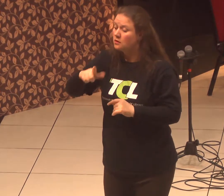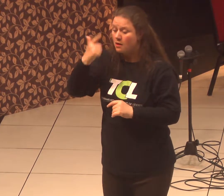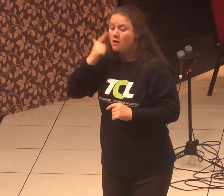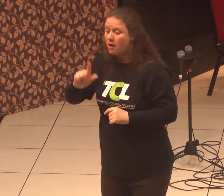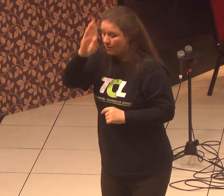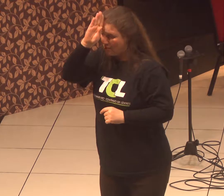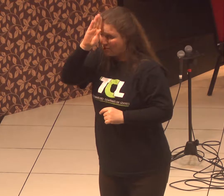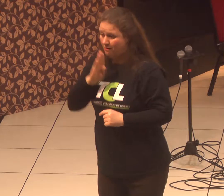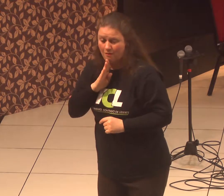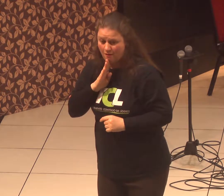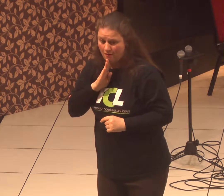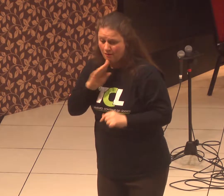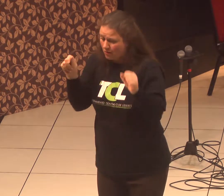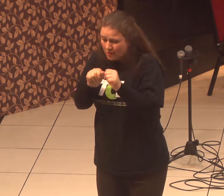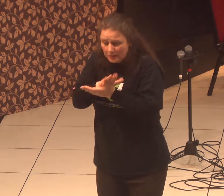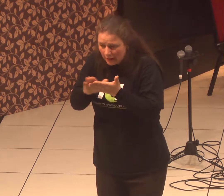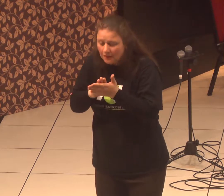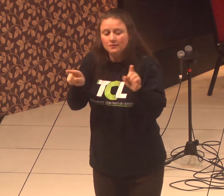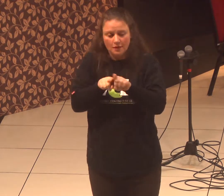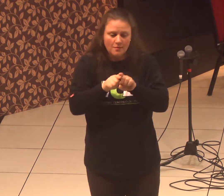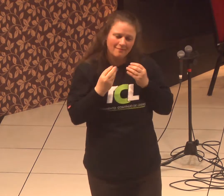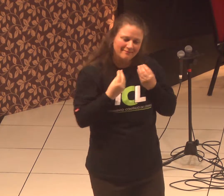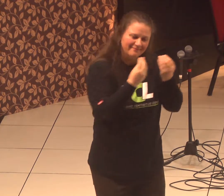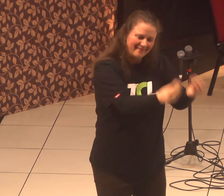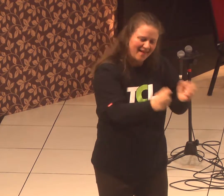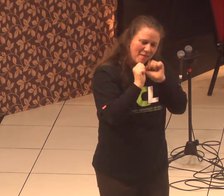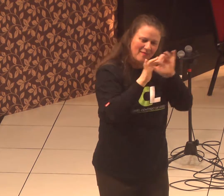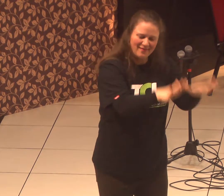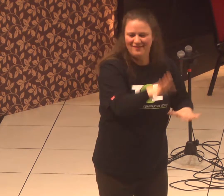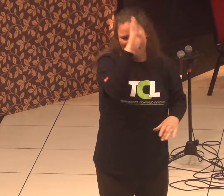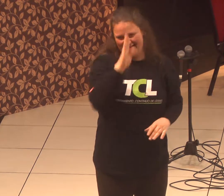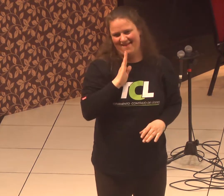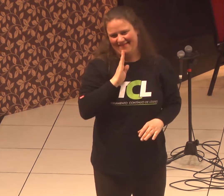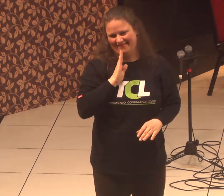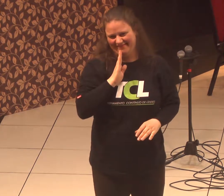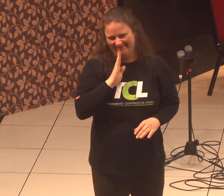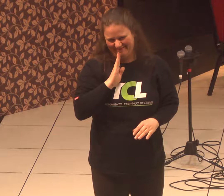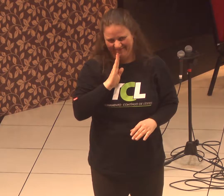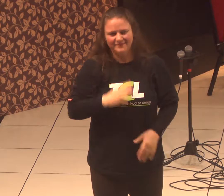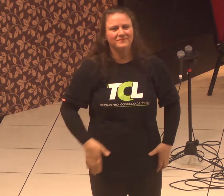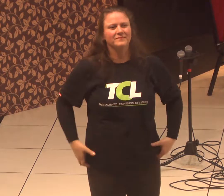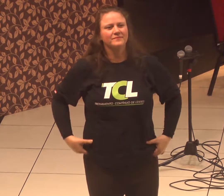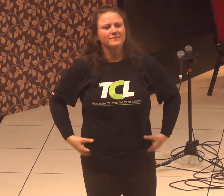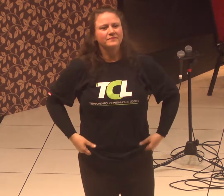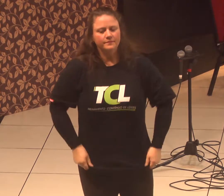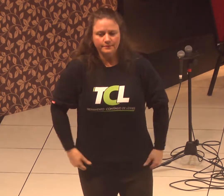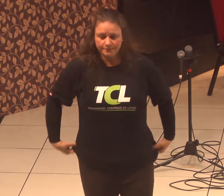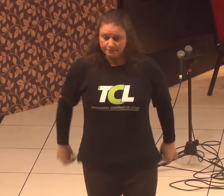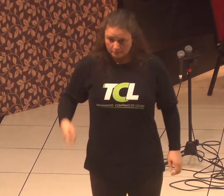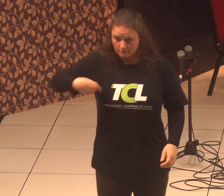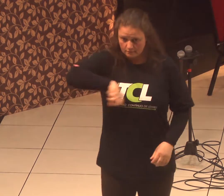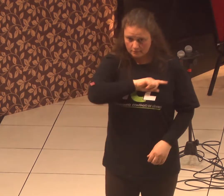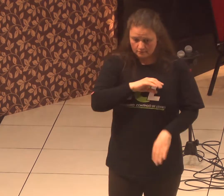graça. Deixa eu refletir aqui com vocês, a gente está aqui no TCL,